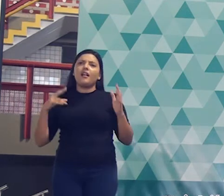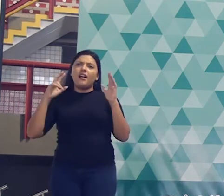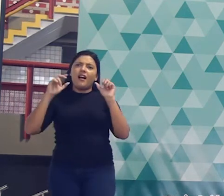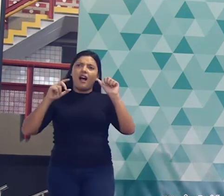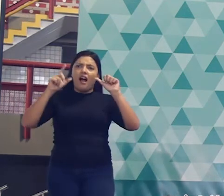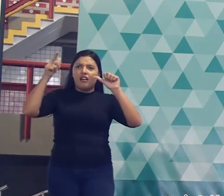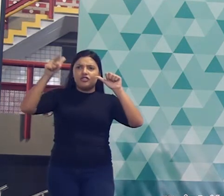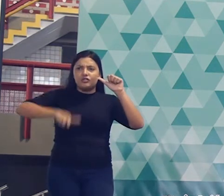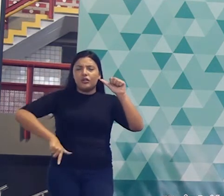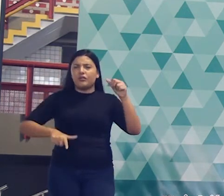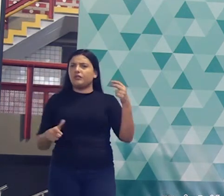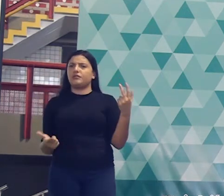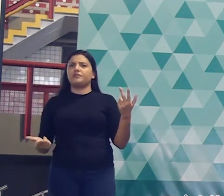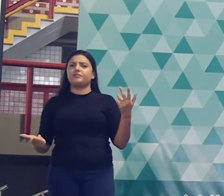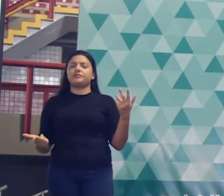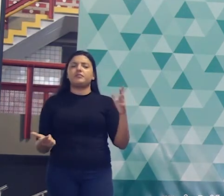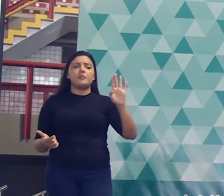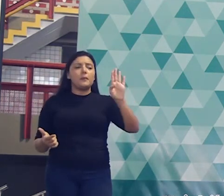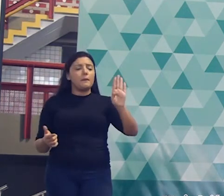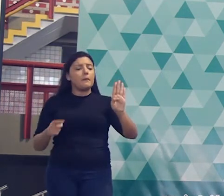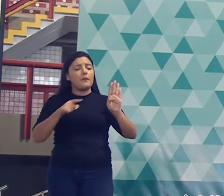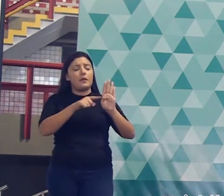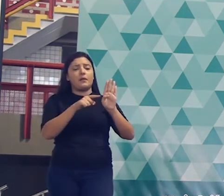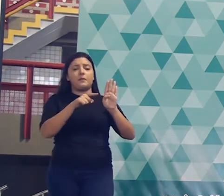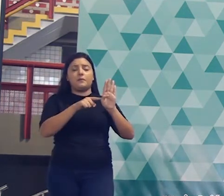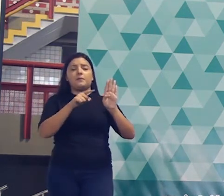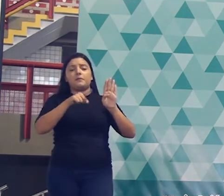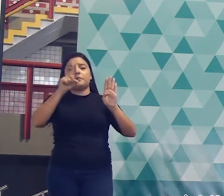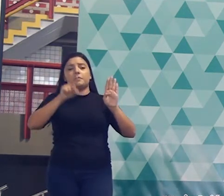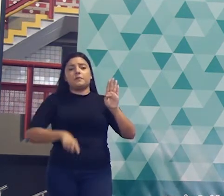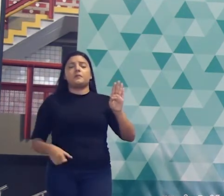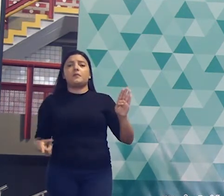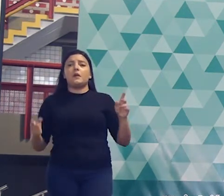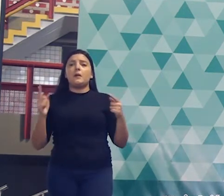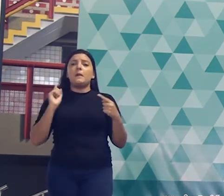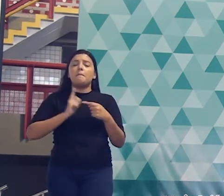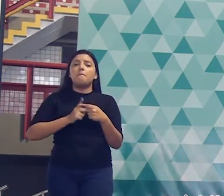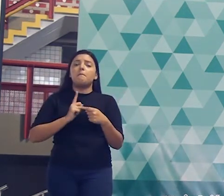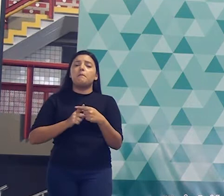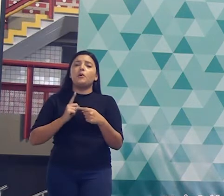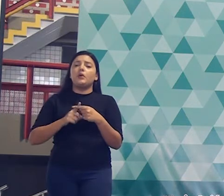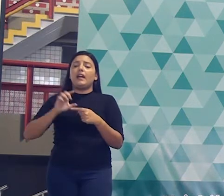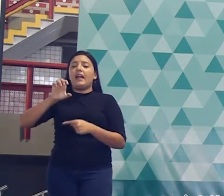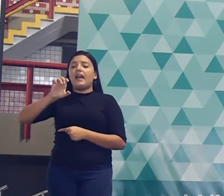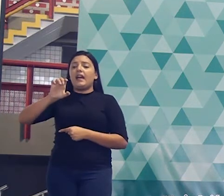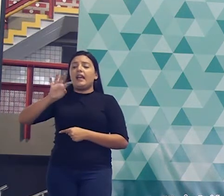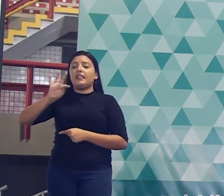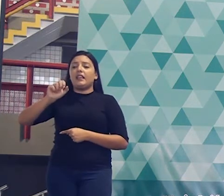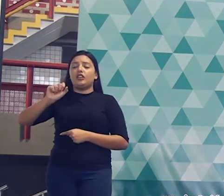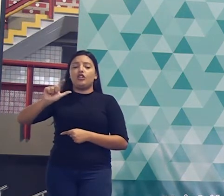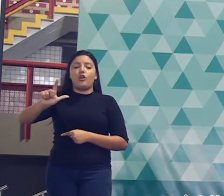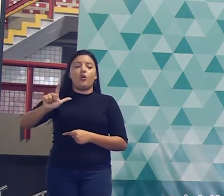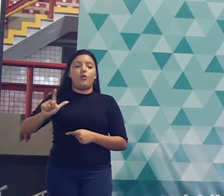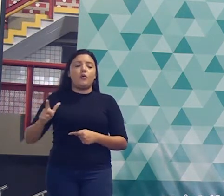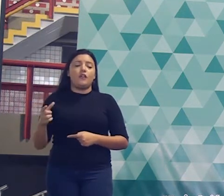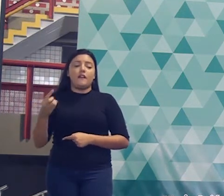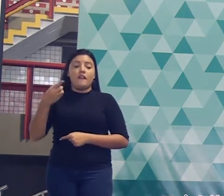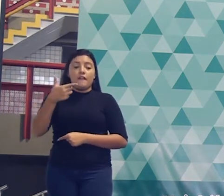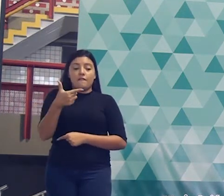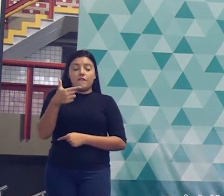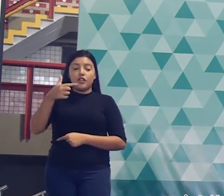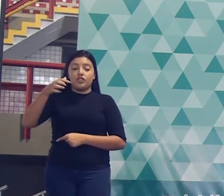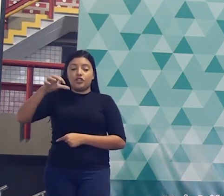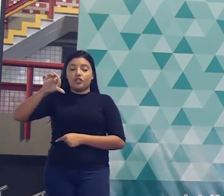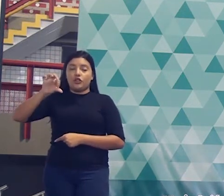novo? Não. Mas deixa eu ler o item B. Etanol, pois sua combustão completa fornece aproximadamente